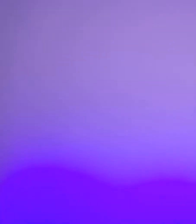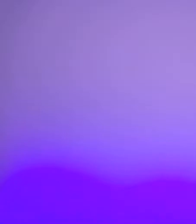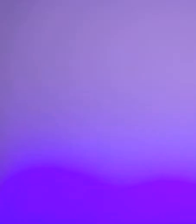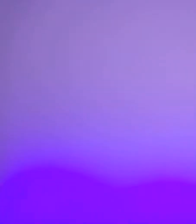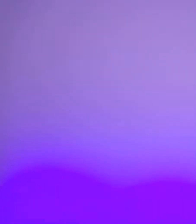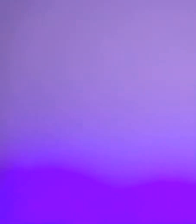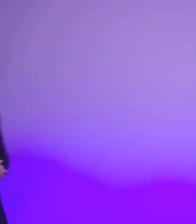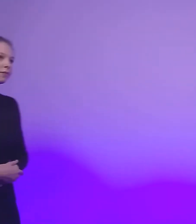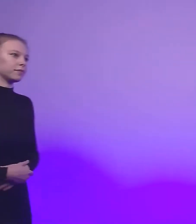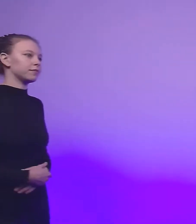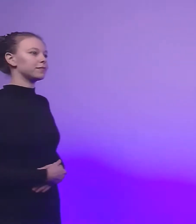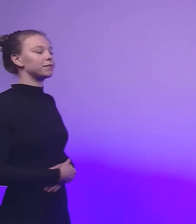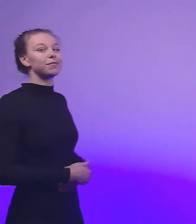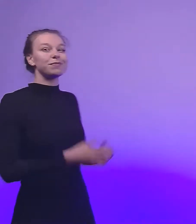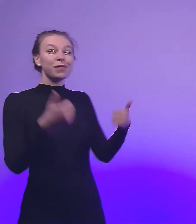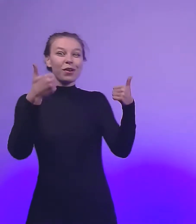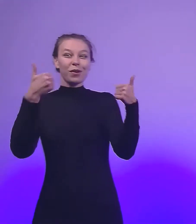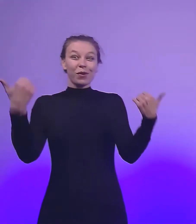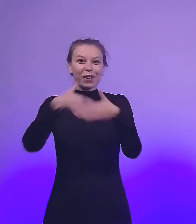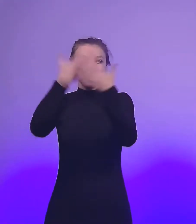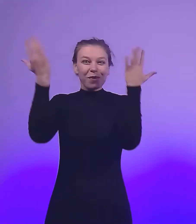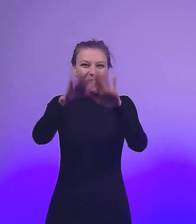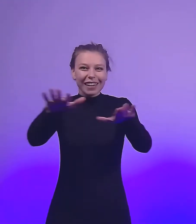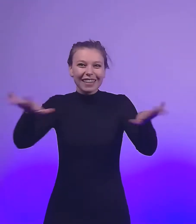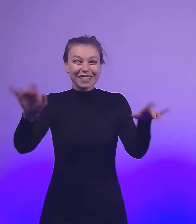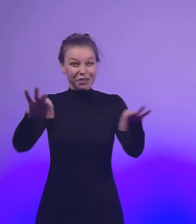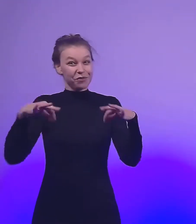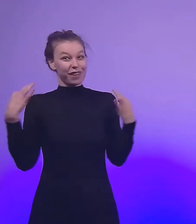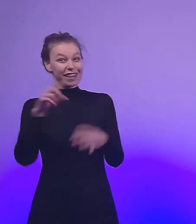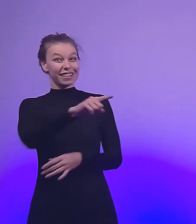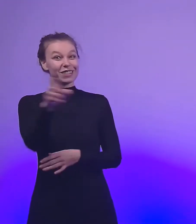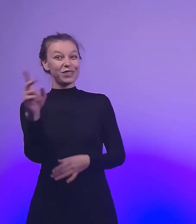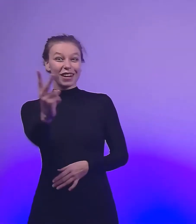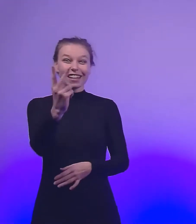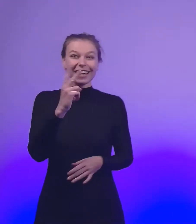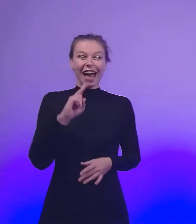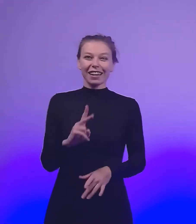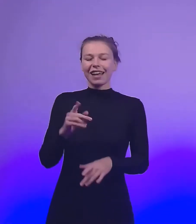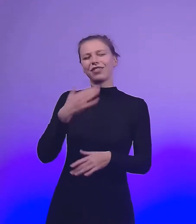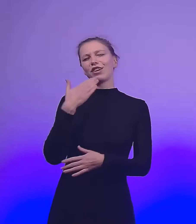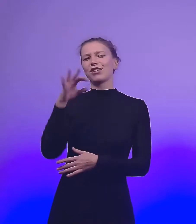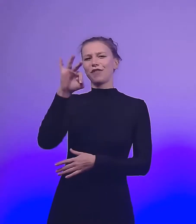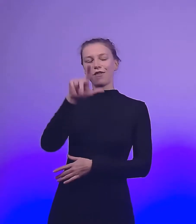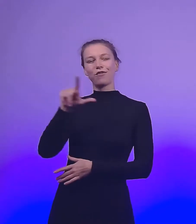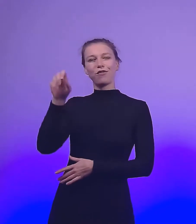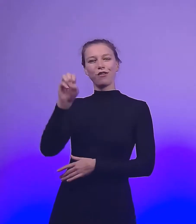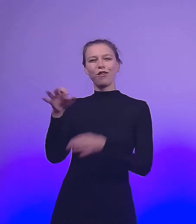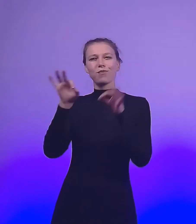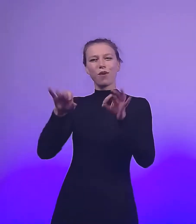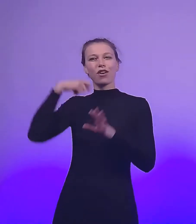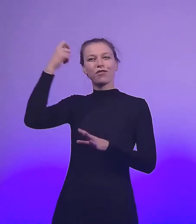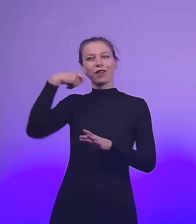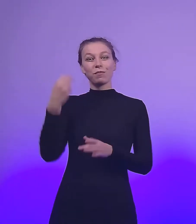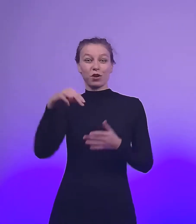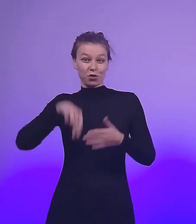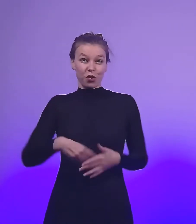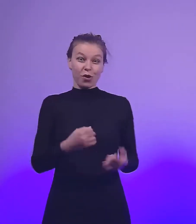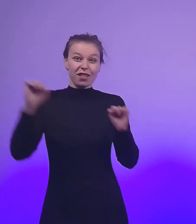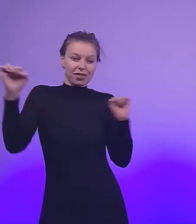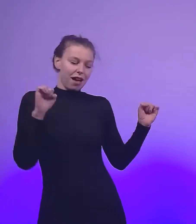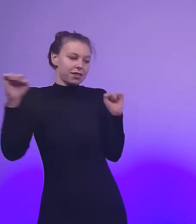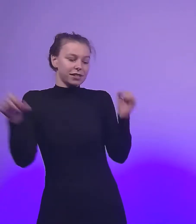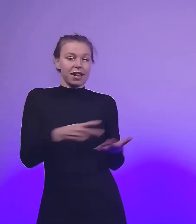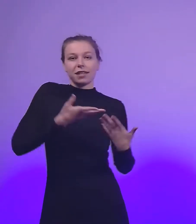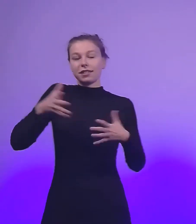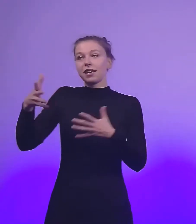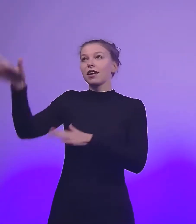En Floor, dankjewel voor je leuke filmpje. Te gek. Hey, we gaan lekker zingen en dansen om onze God te aanbidden en groot te maken. Doen jullie met